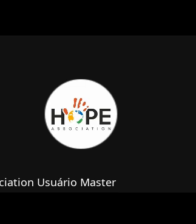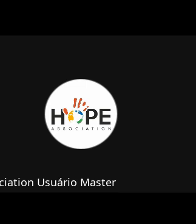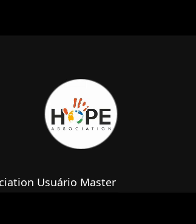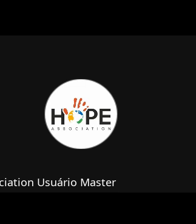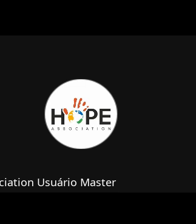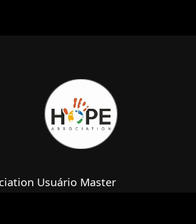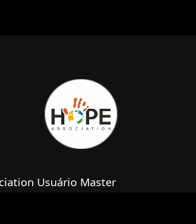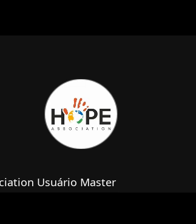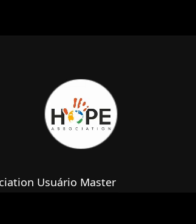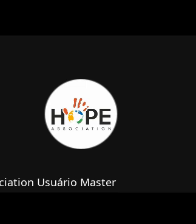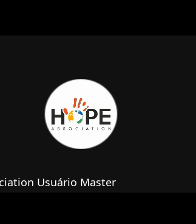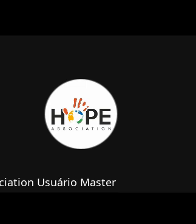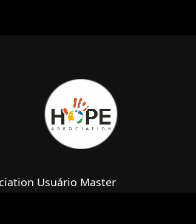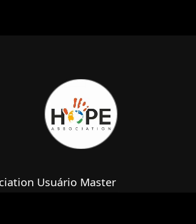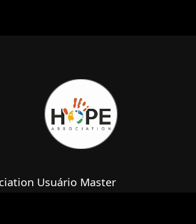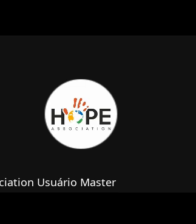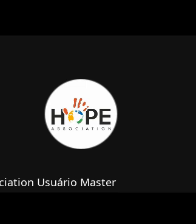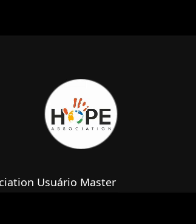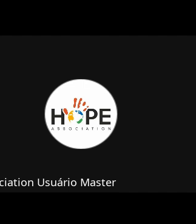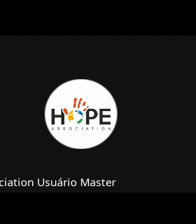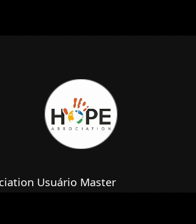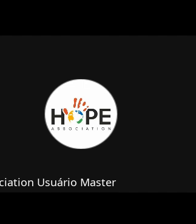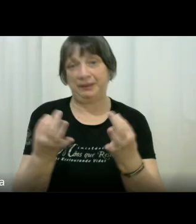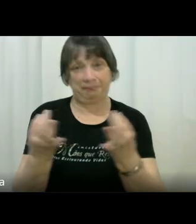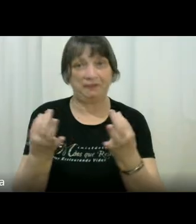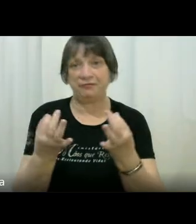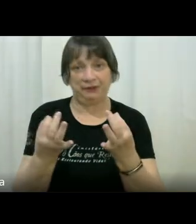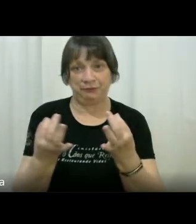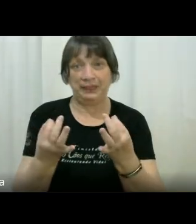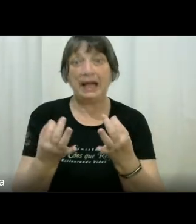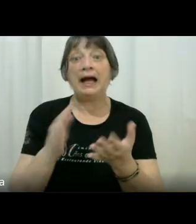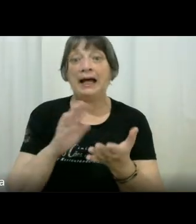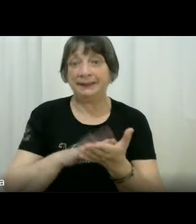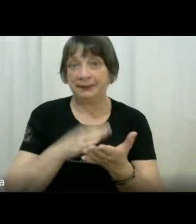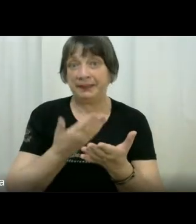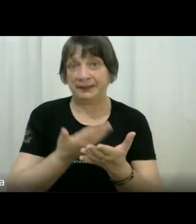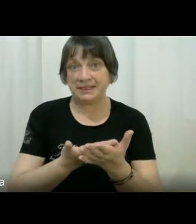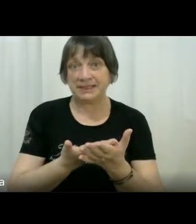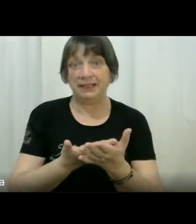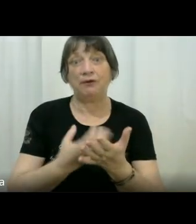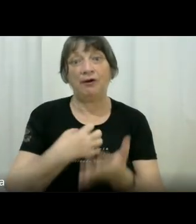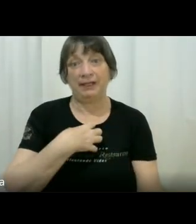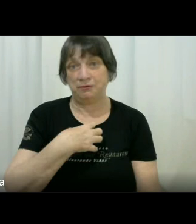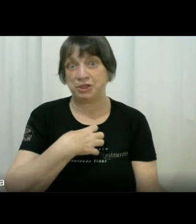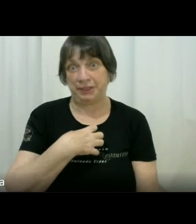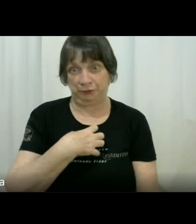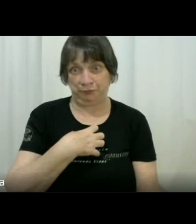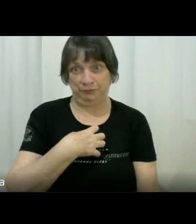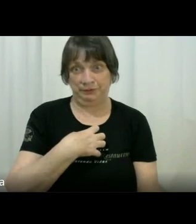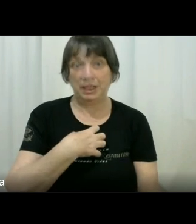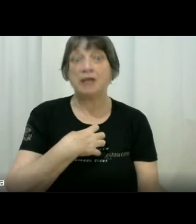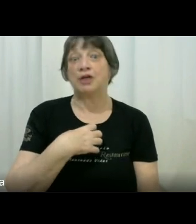correta a interpretação? Não há problema nisso? Sim, perfeito, perfeito. A interpretação, ó, é o